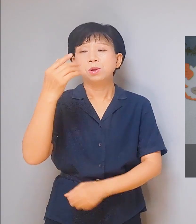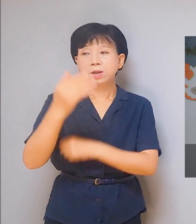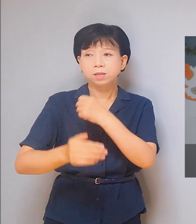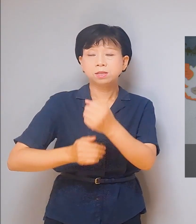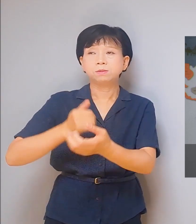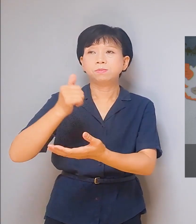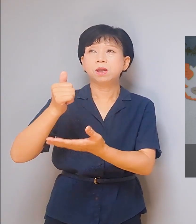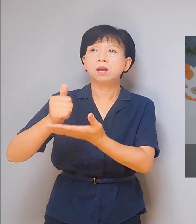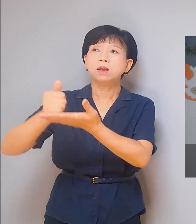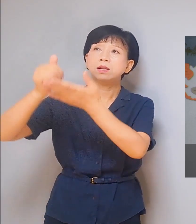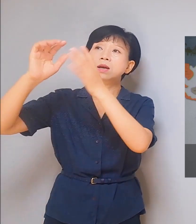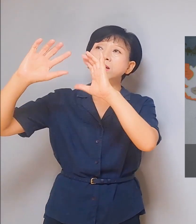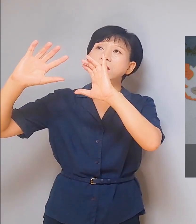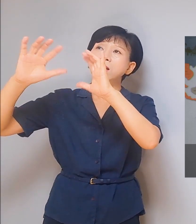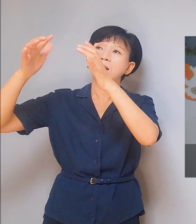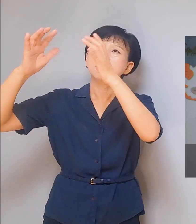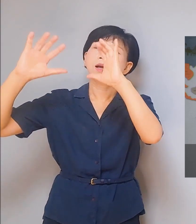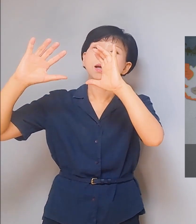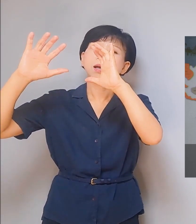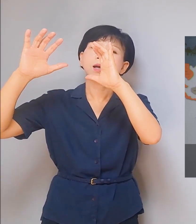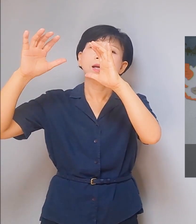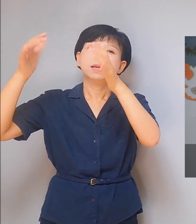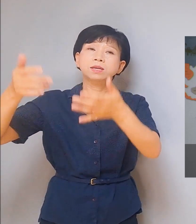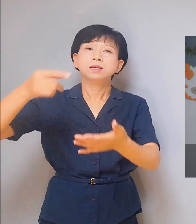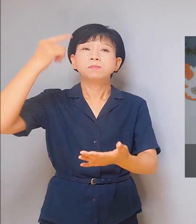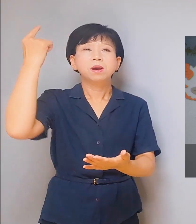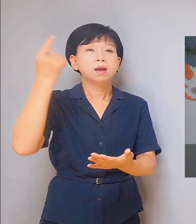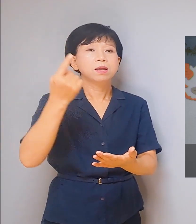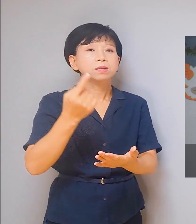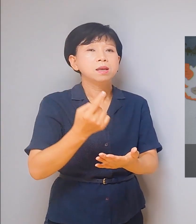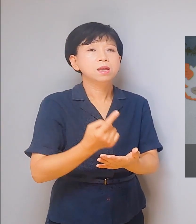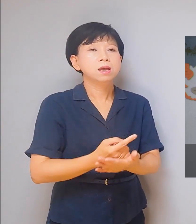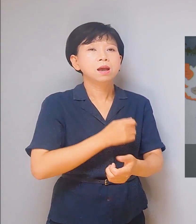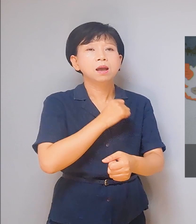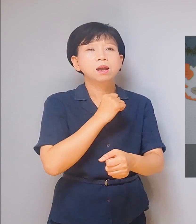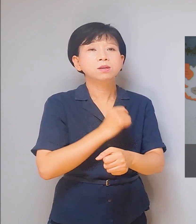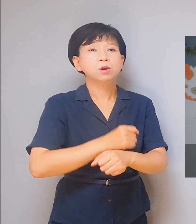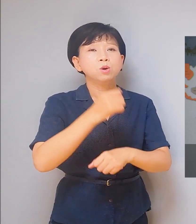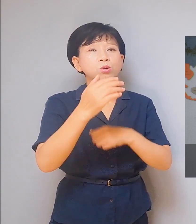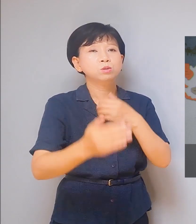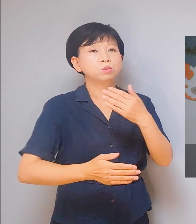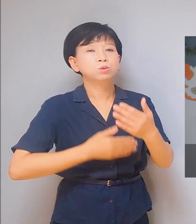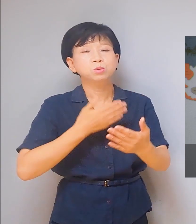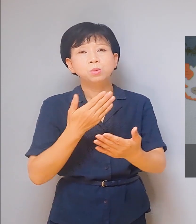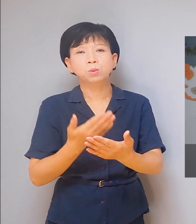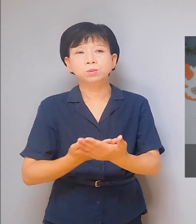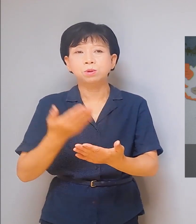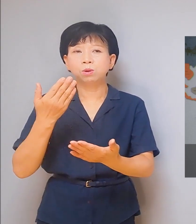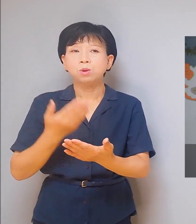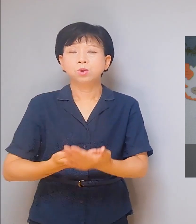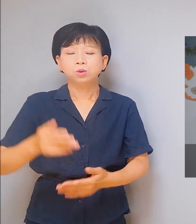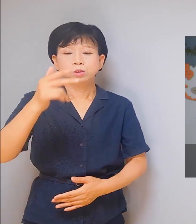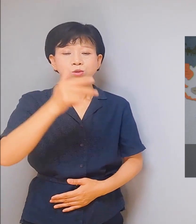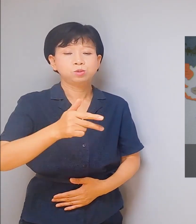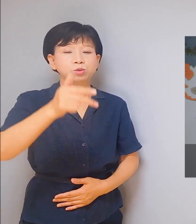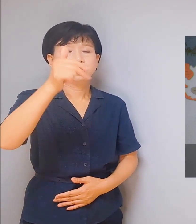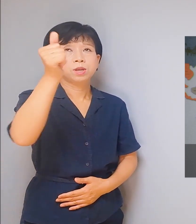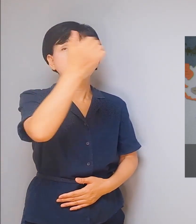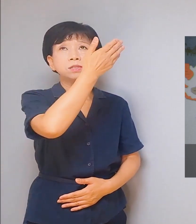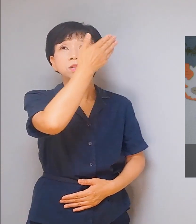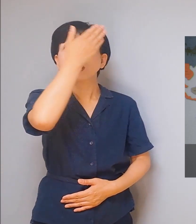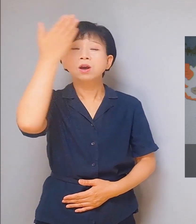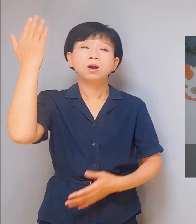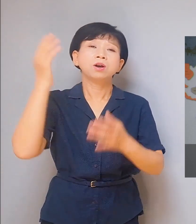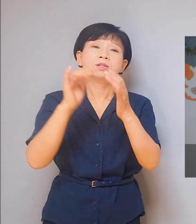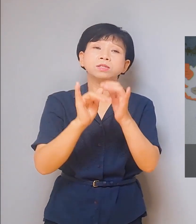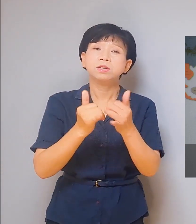가정에도 하나님 나라가 임하게 하여 주소서.